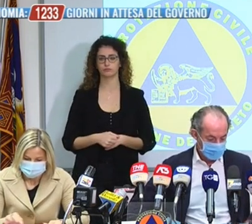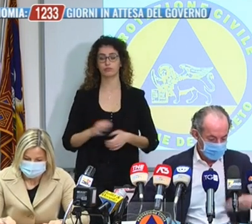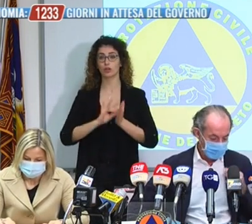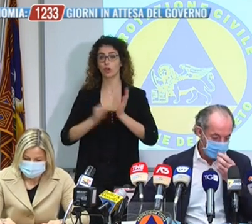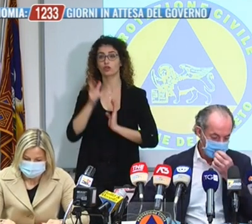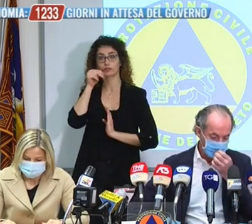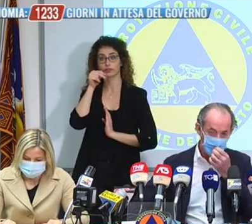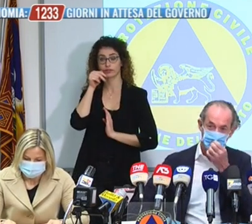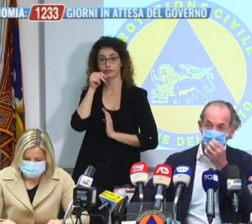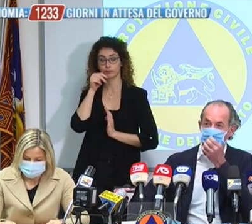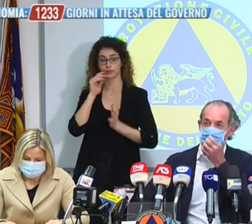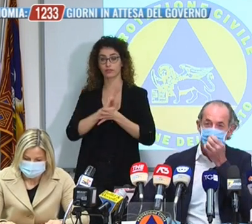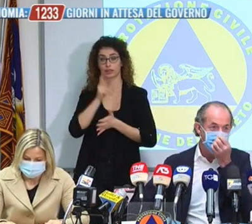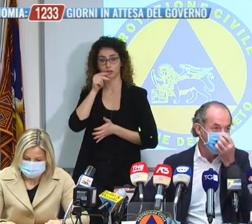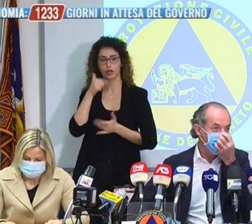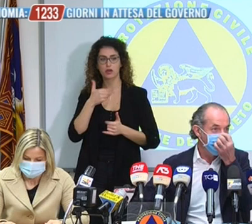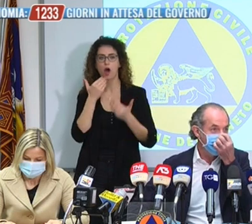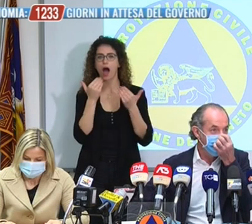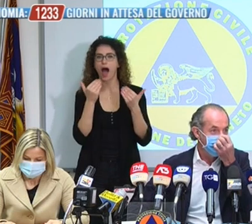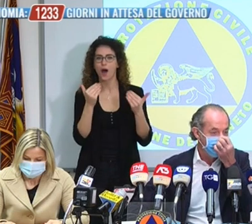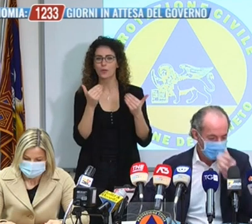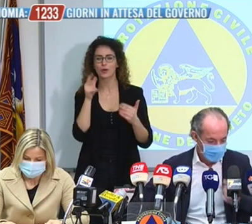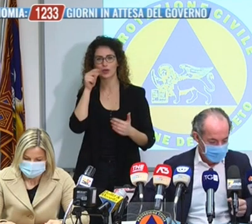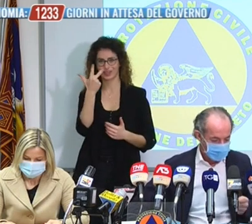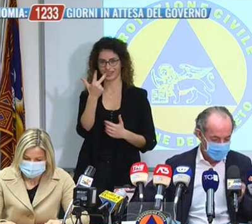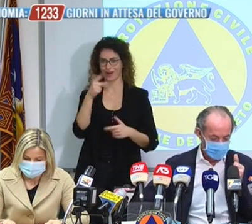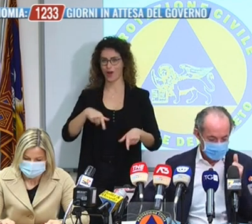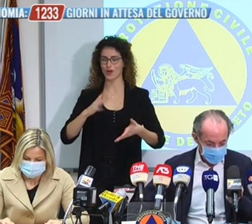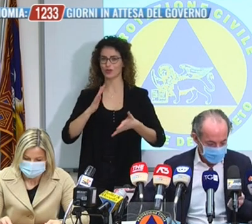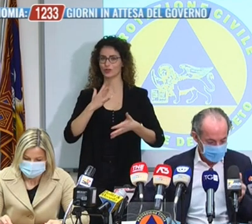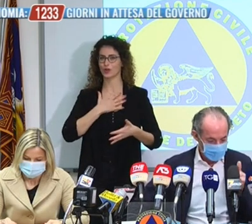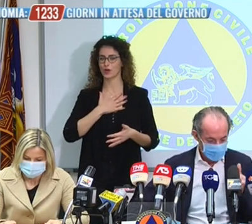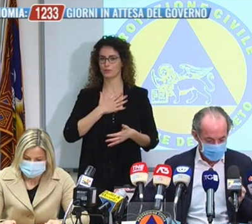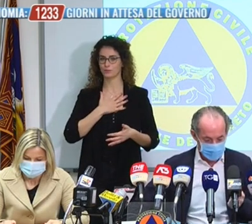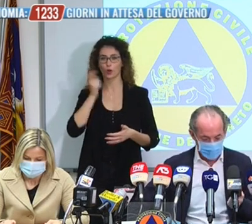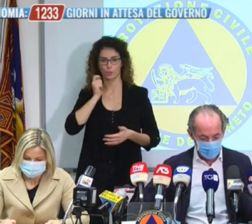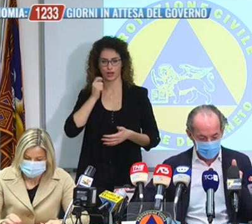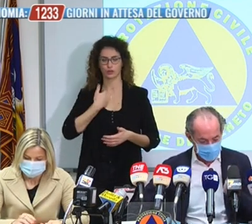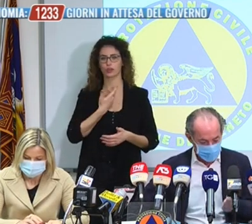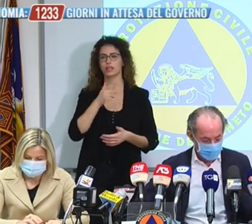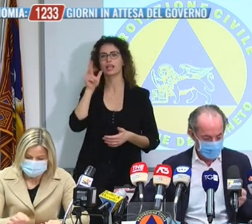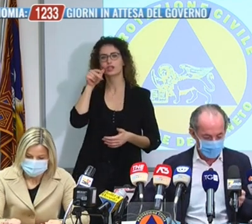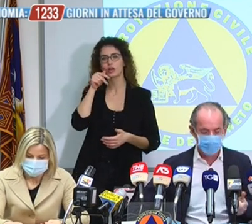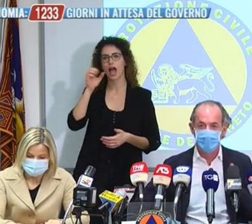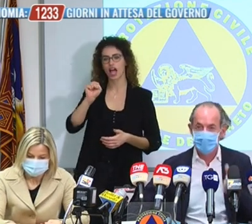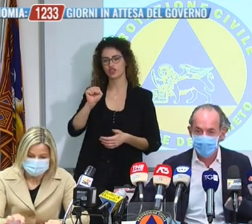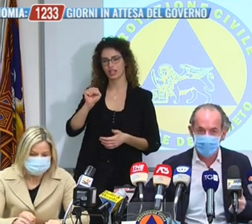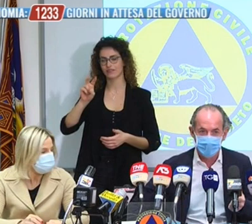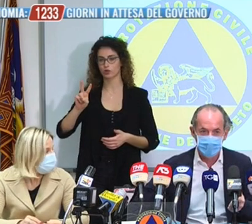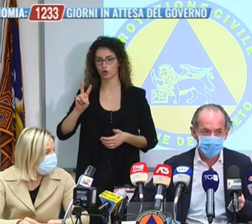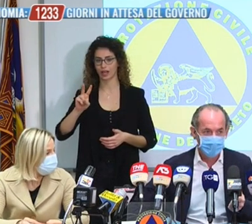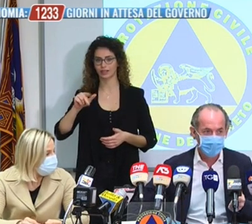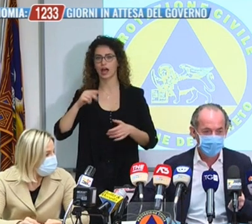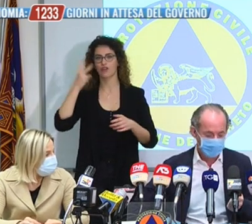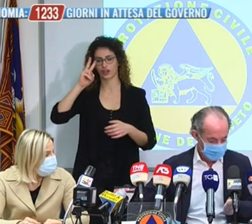donna, io faccio gli auguri a tre signore che fanno gli anni, e sono la signora Angelina Masconale di Verona, che fa